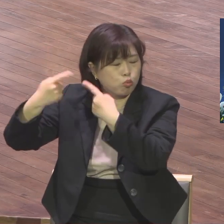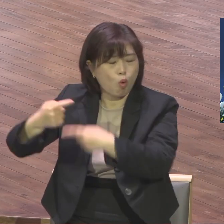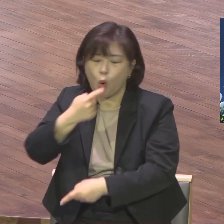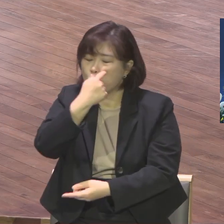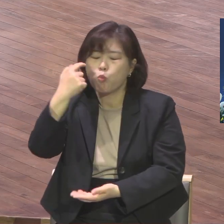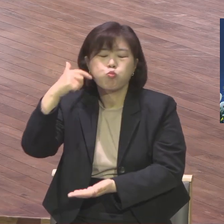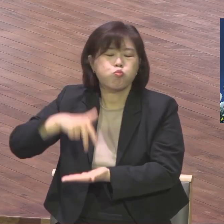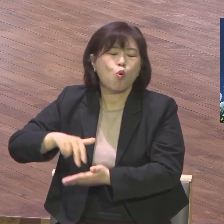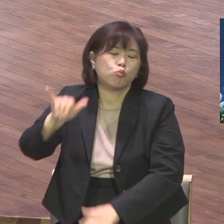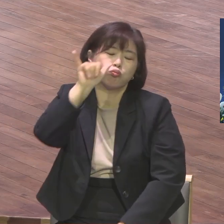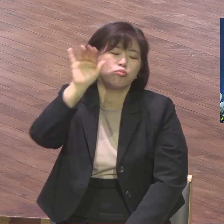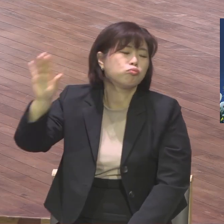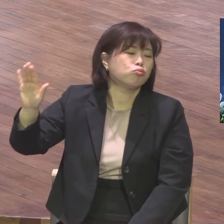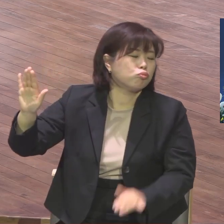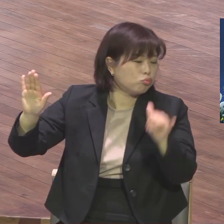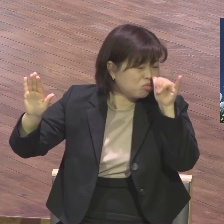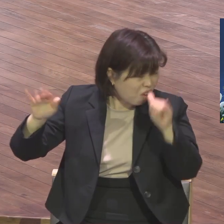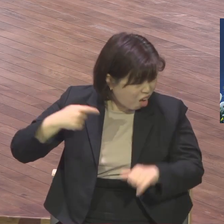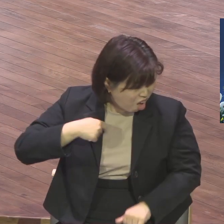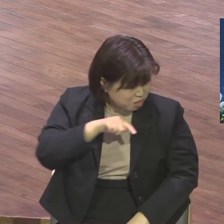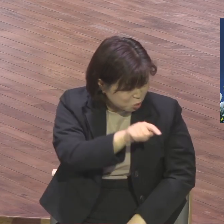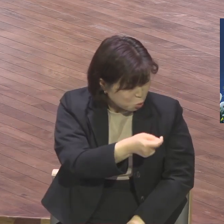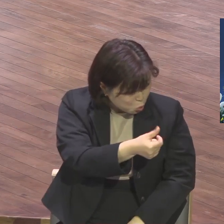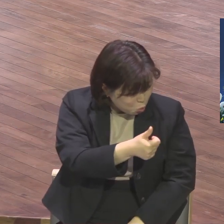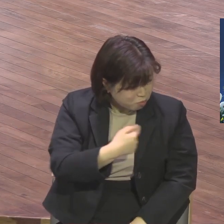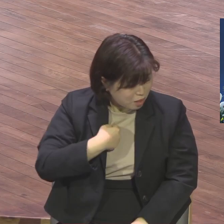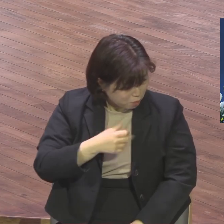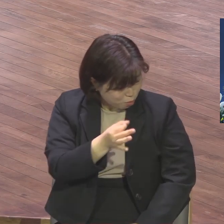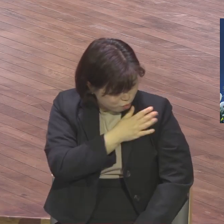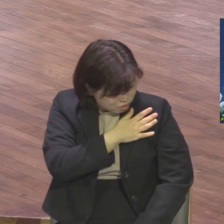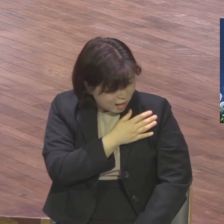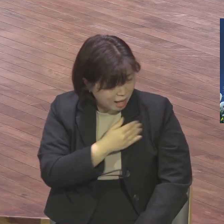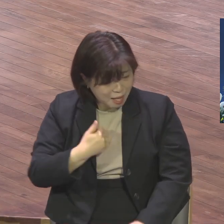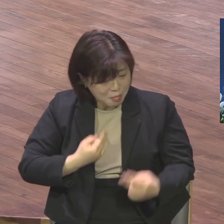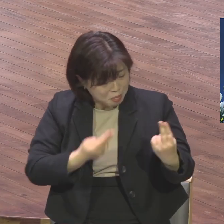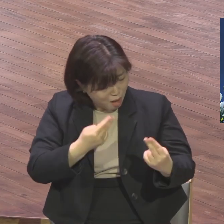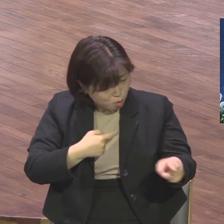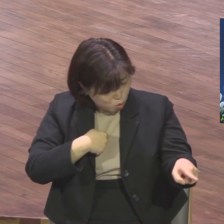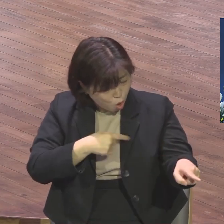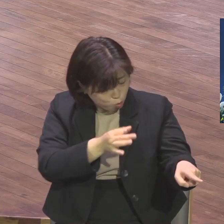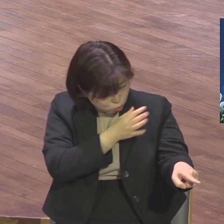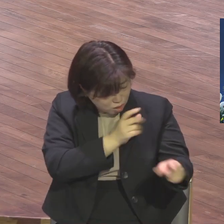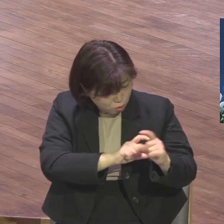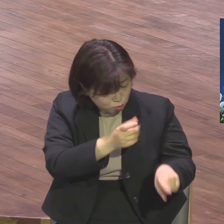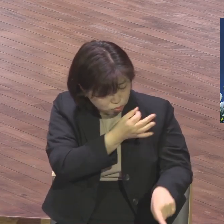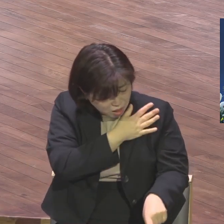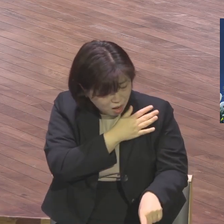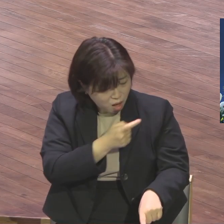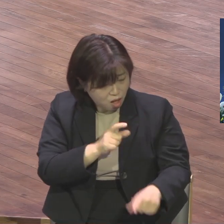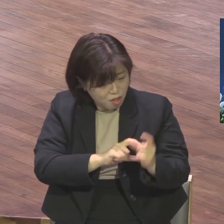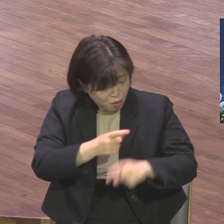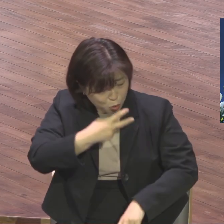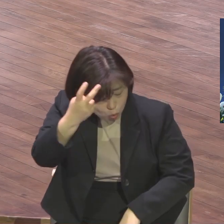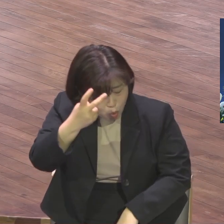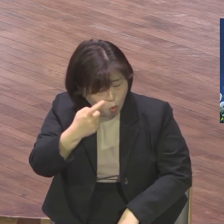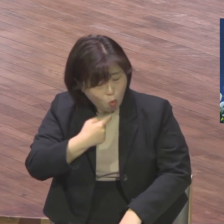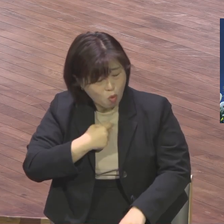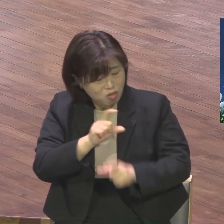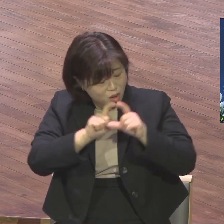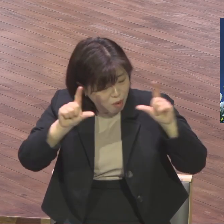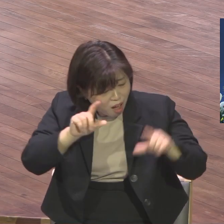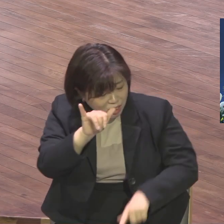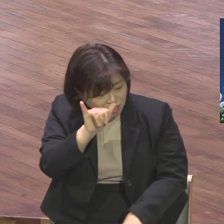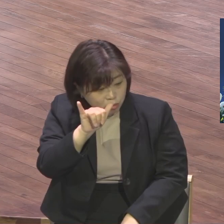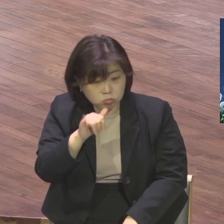그 한참 멀은 사람이에요. 은혜 못 받은 사람이에요. 이런 게 생기지 않습니다. 지구촌에 단 한 명이라도 불편한